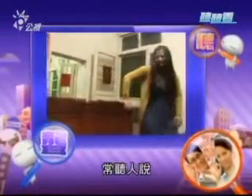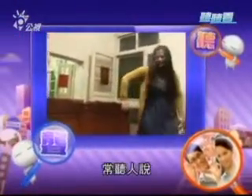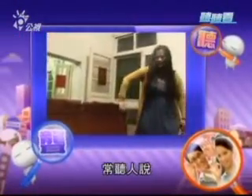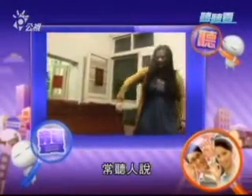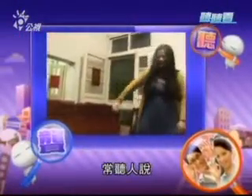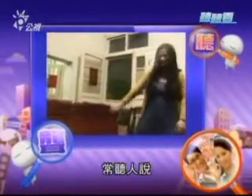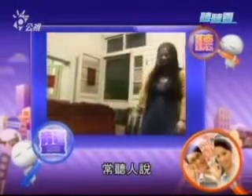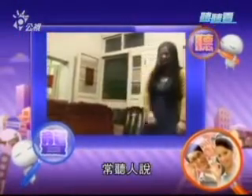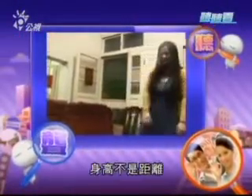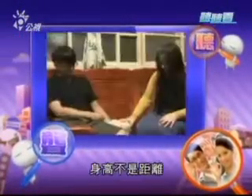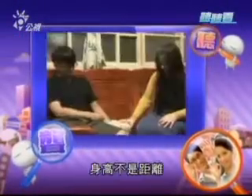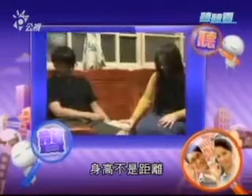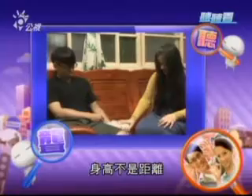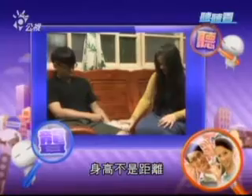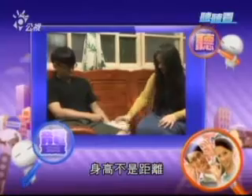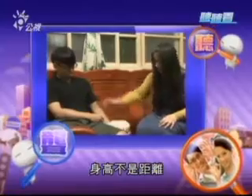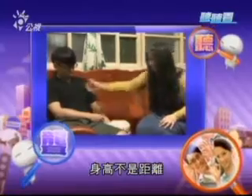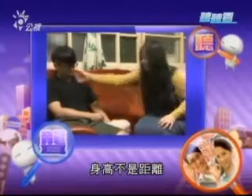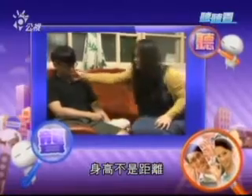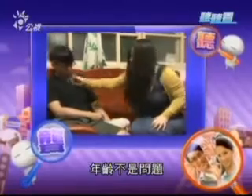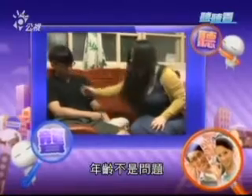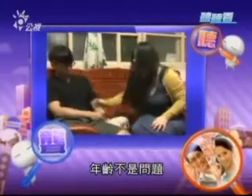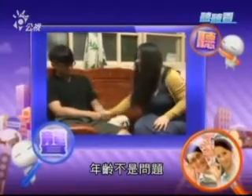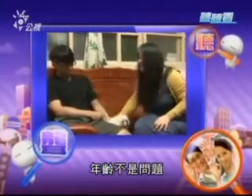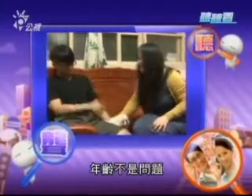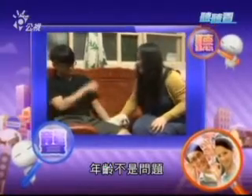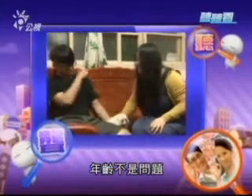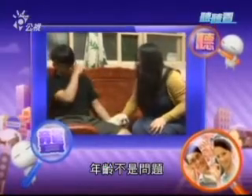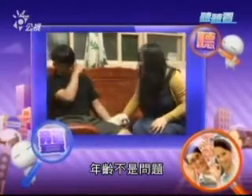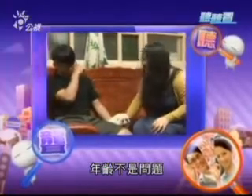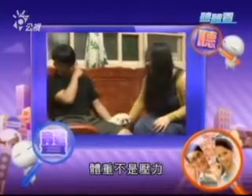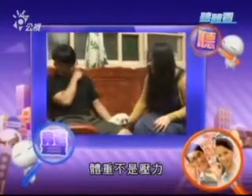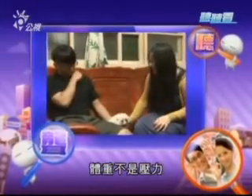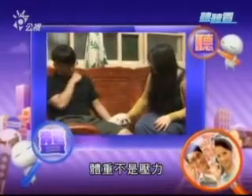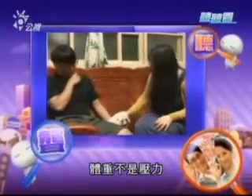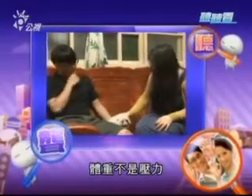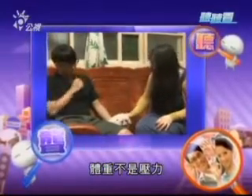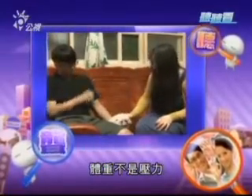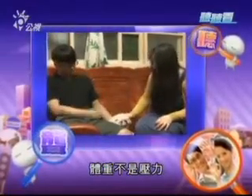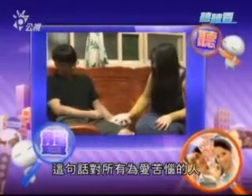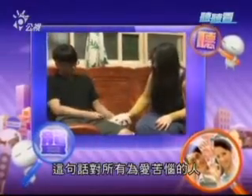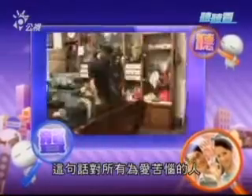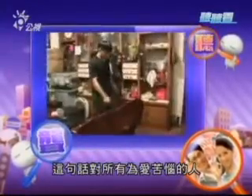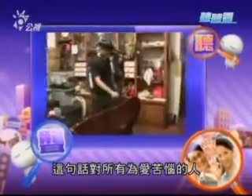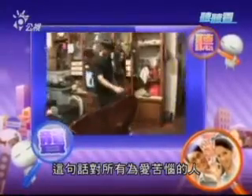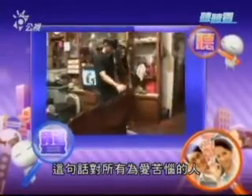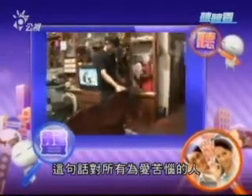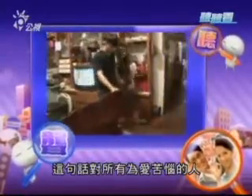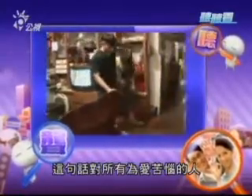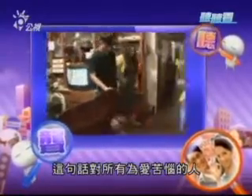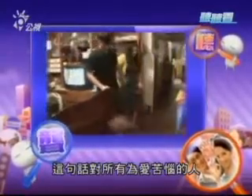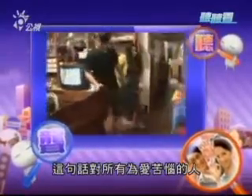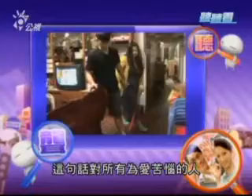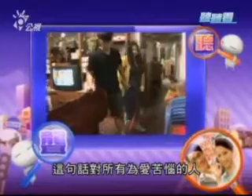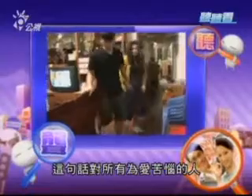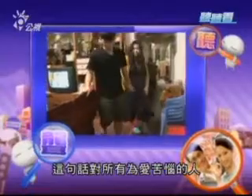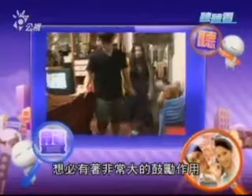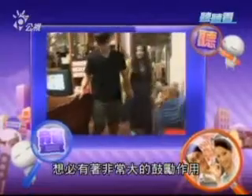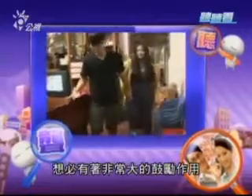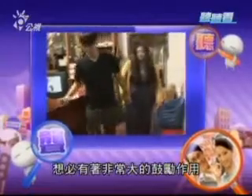常听人说，身高不是距离，年龄不是问题，体重不是压力。这句话对所有为爱苦恼的人，想必有